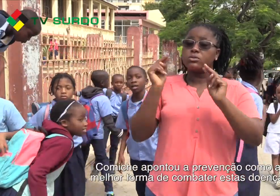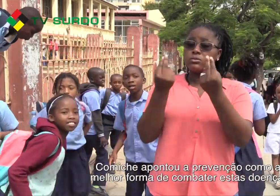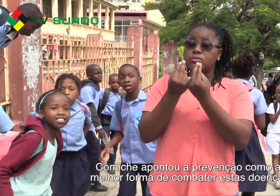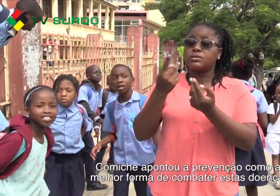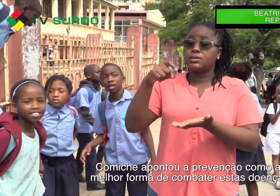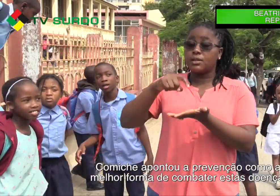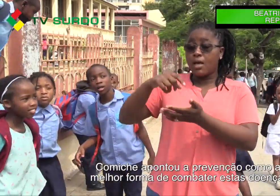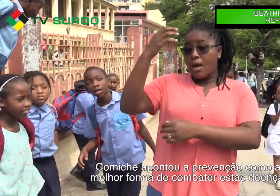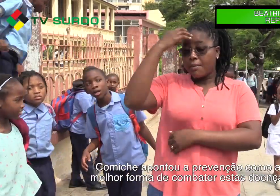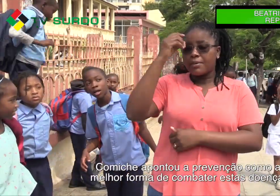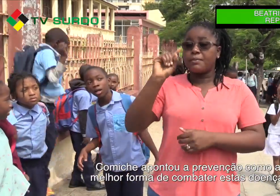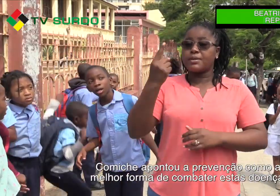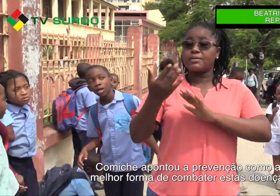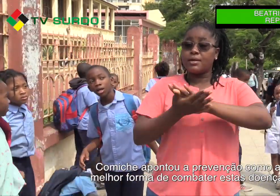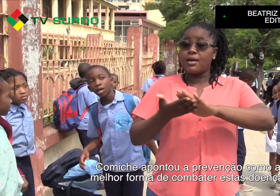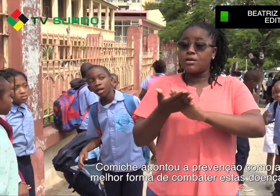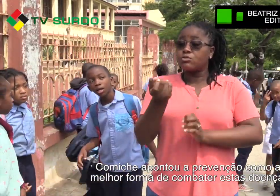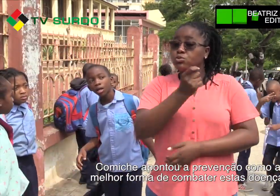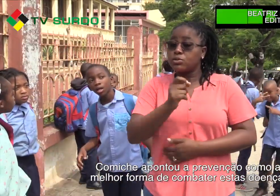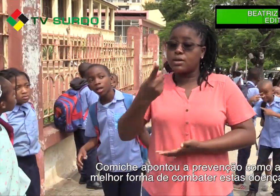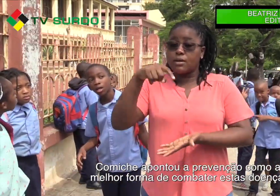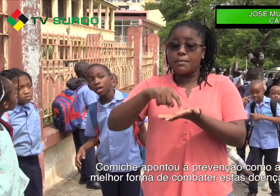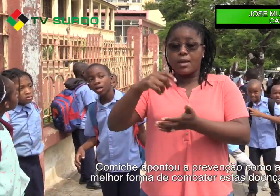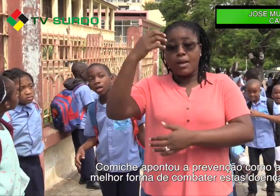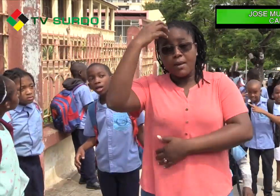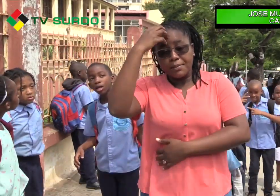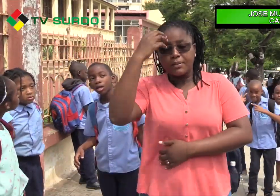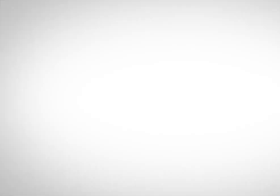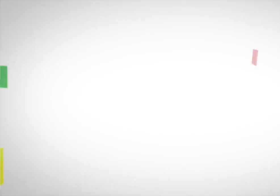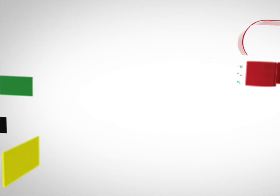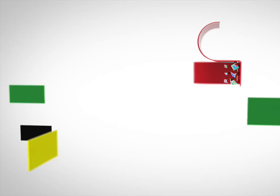Mish apontou a prevenção como a melhor forma de combater estas doenças.